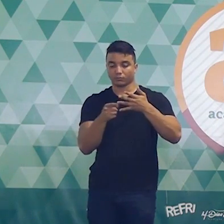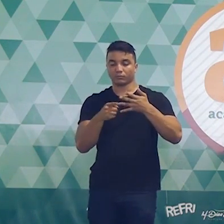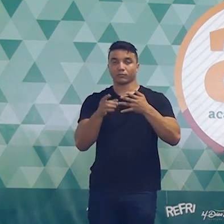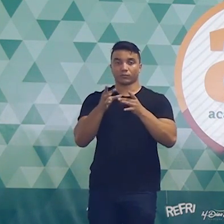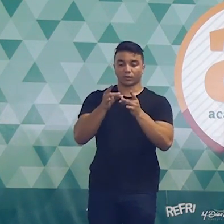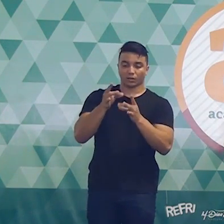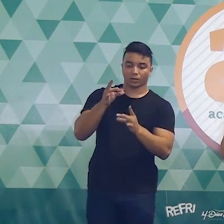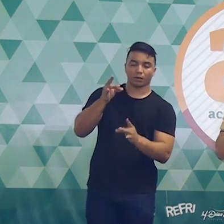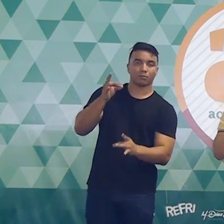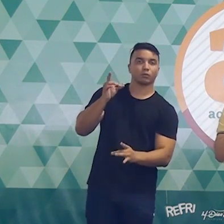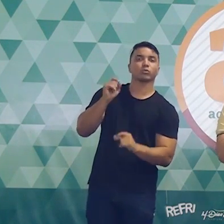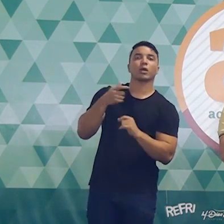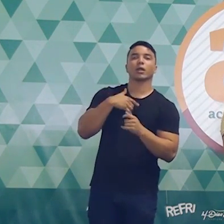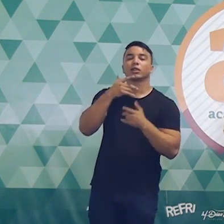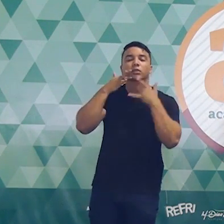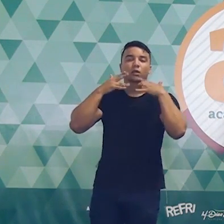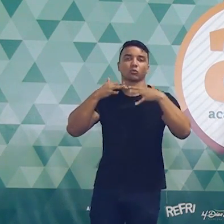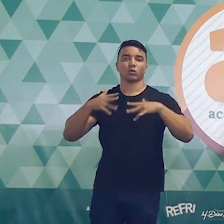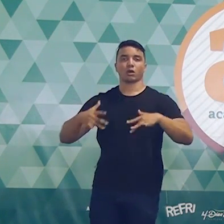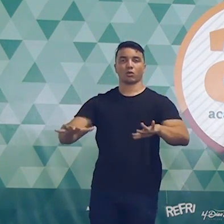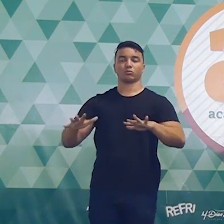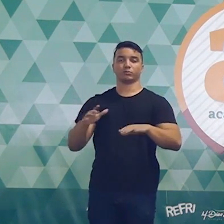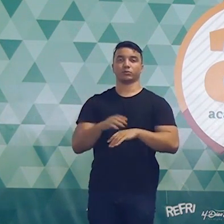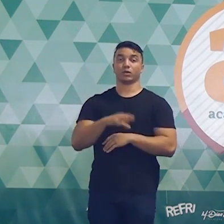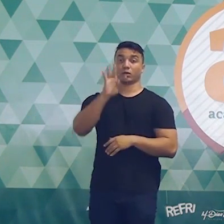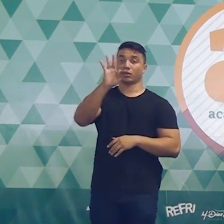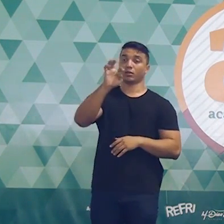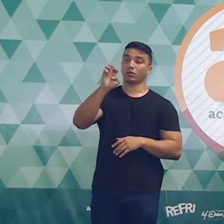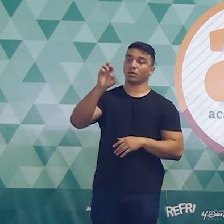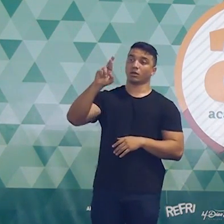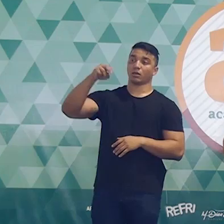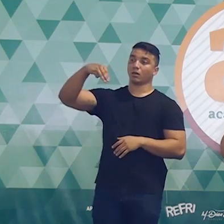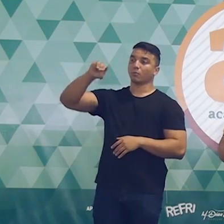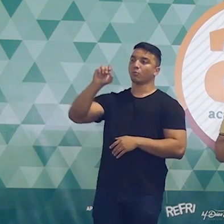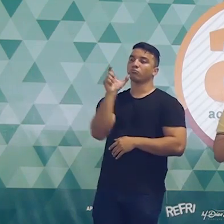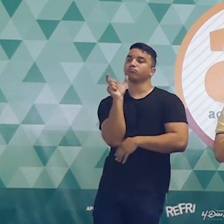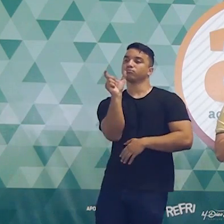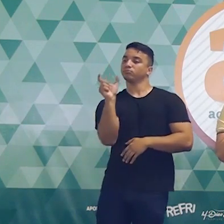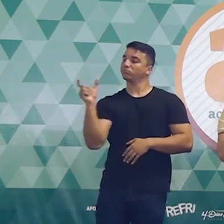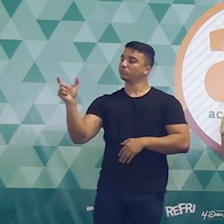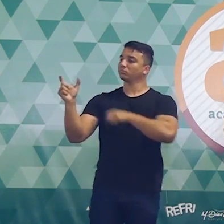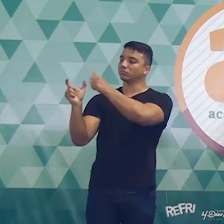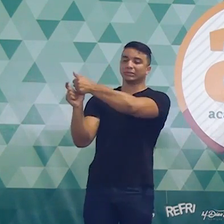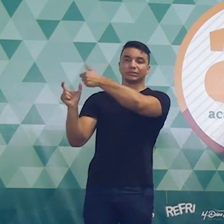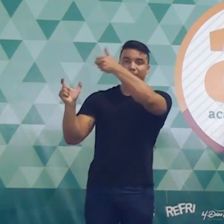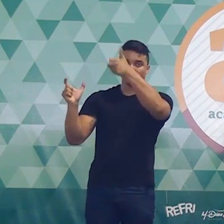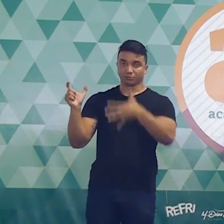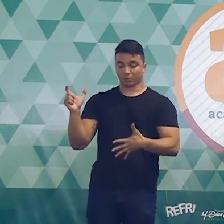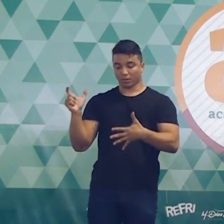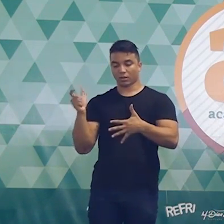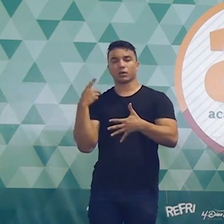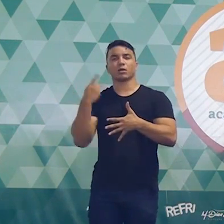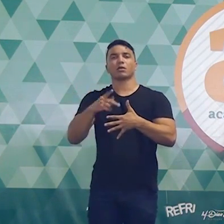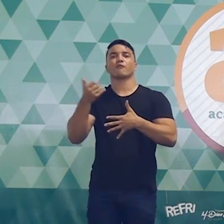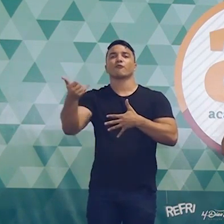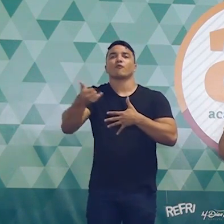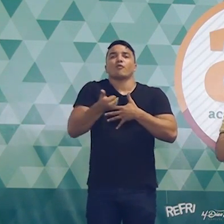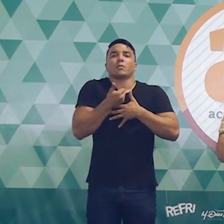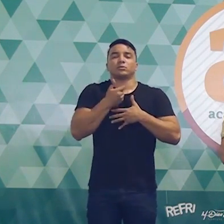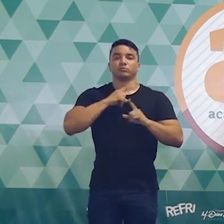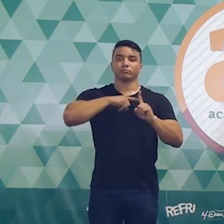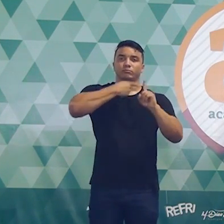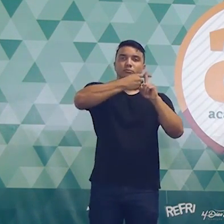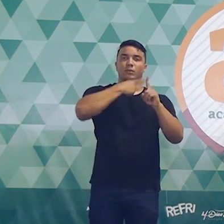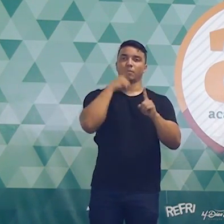Detalhamento é natural. É todo termo que especifica, que explica, que traz uma informação a mais,